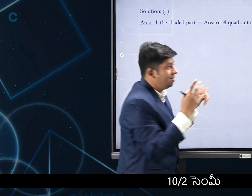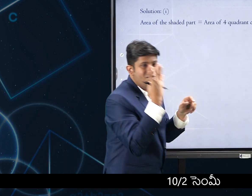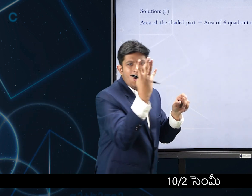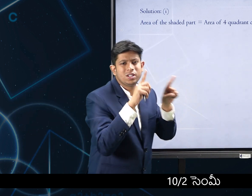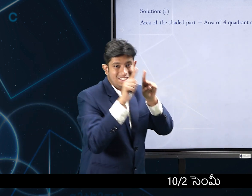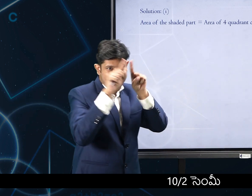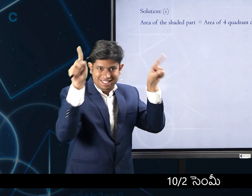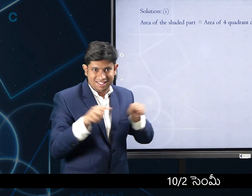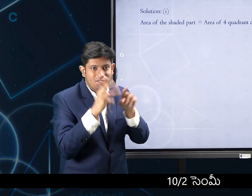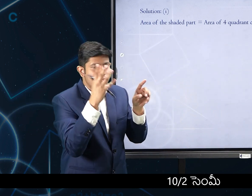సెంటీమీటర్లు.